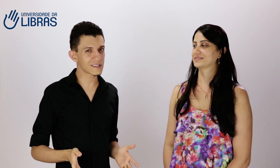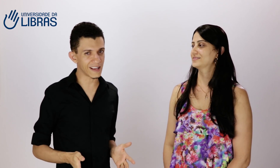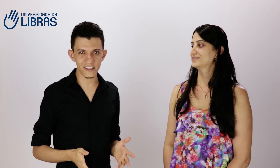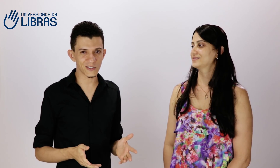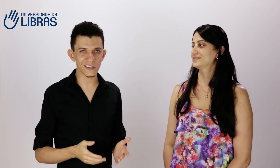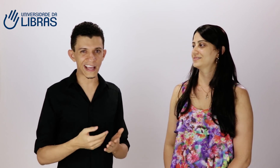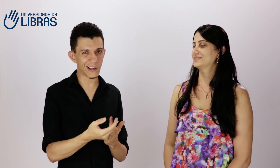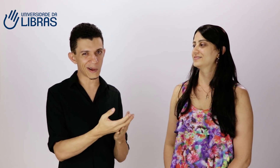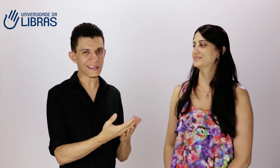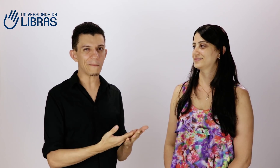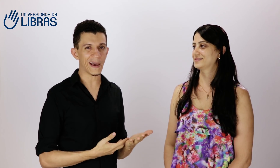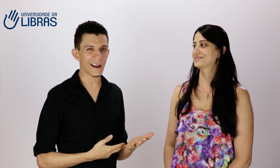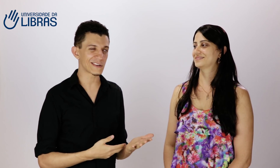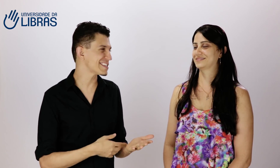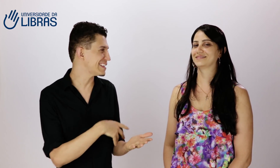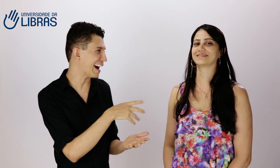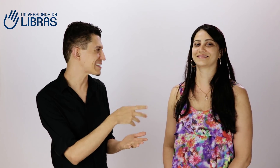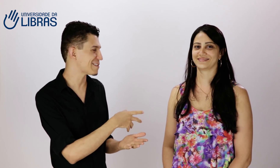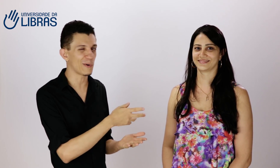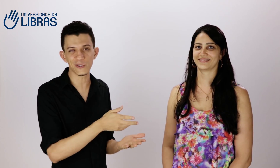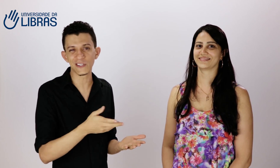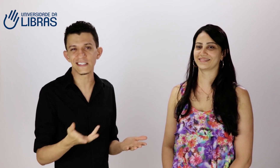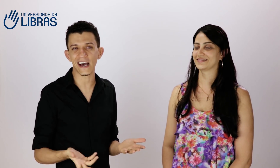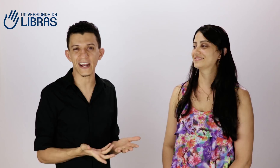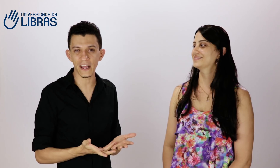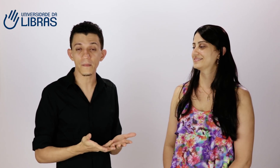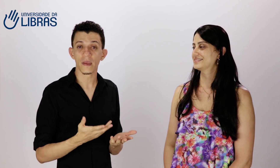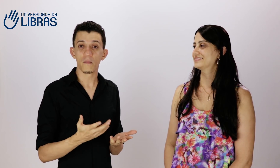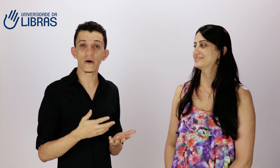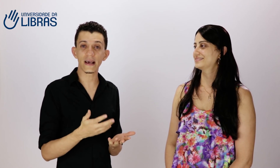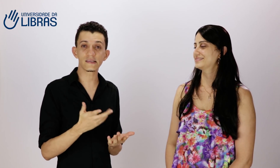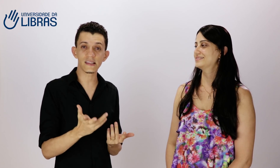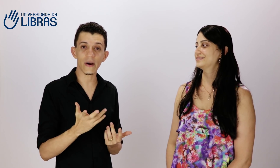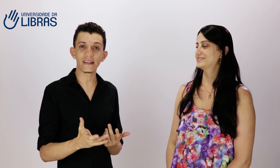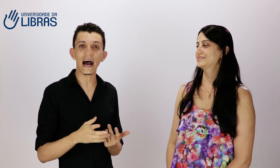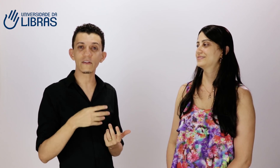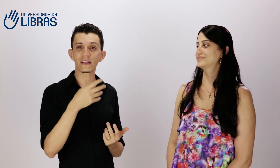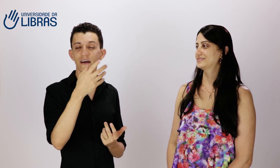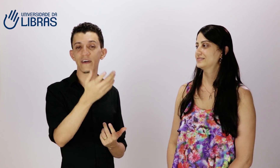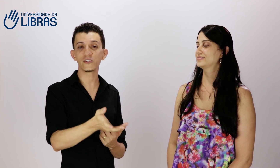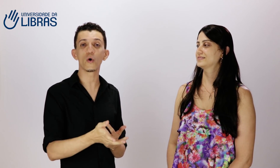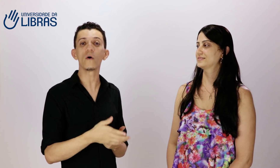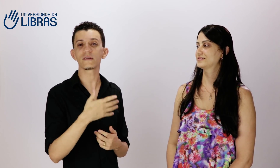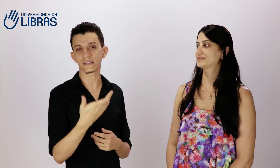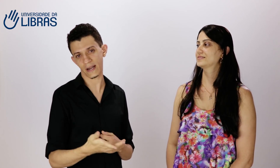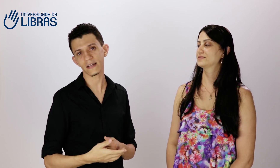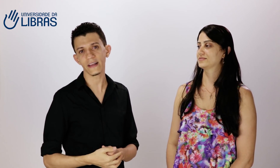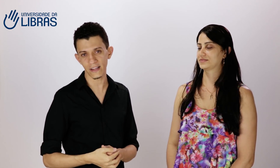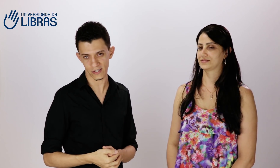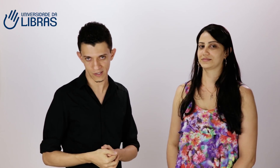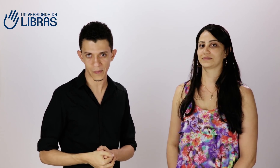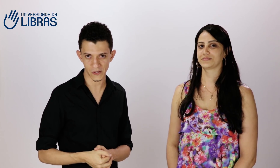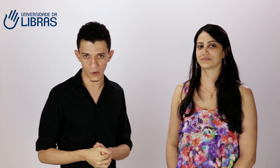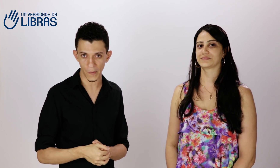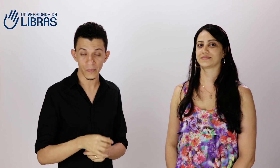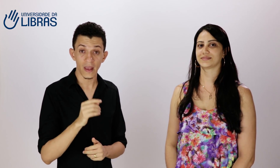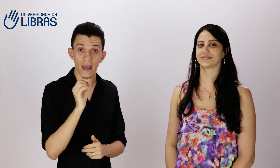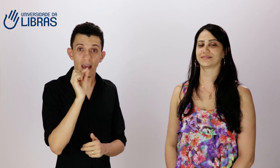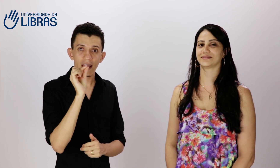de sinais a gente não tem ali uma tabela de sinais que você pode utilizar aí, porque esse sinal é dado através de outras características da pessoa. E aí